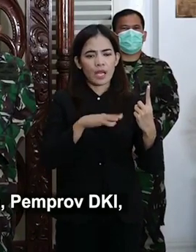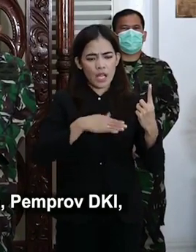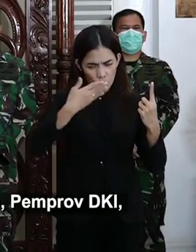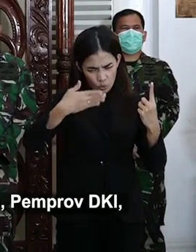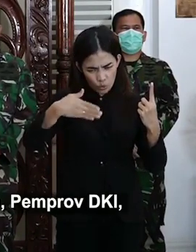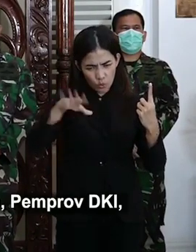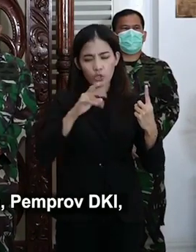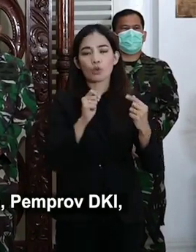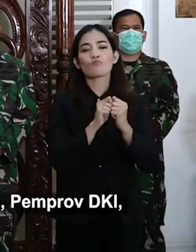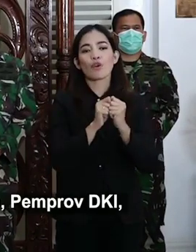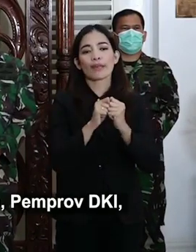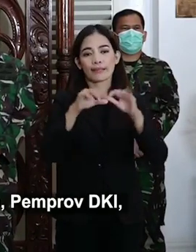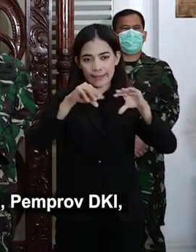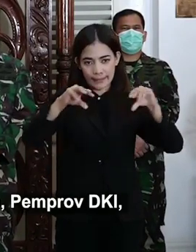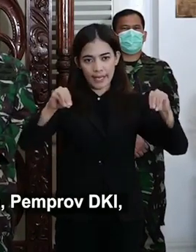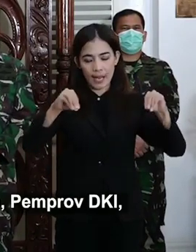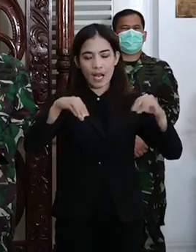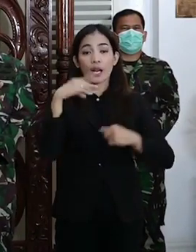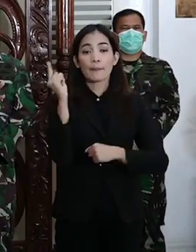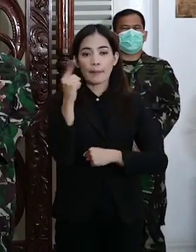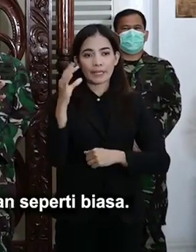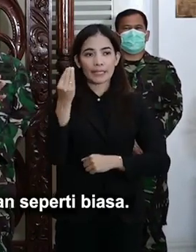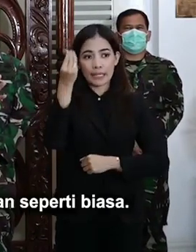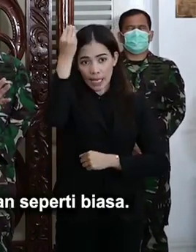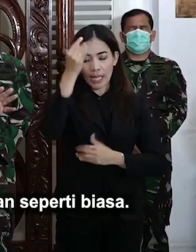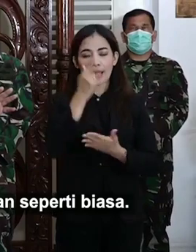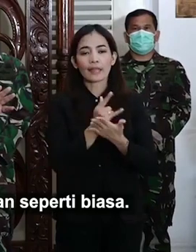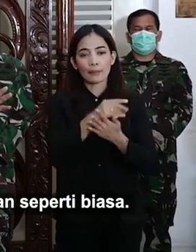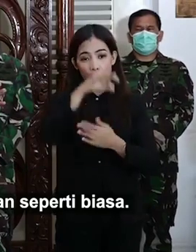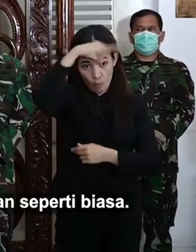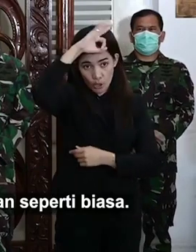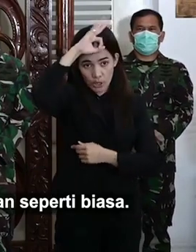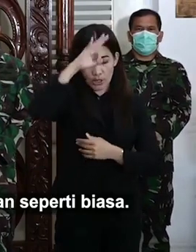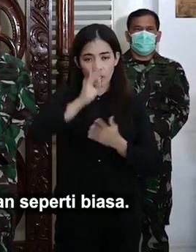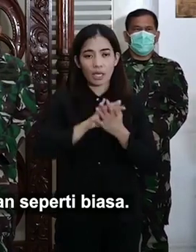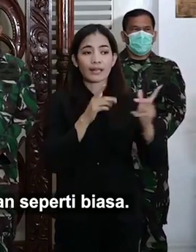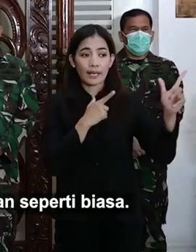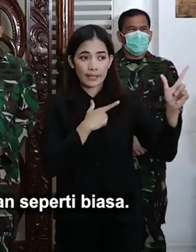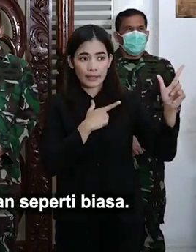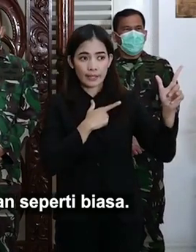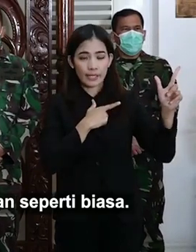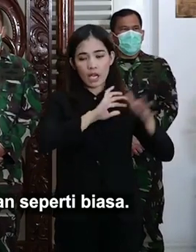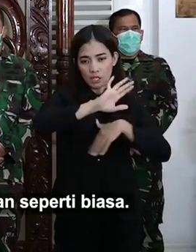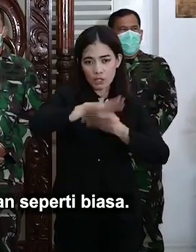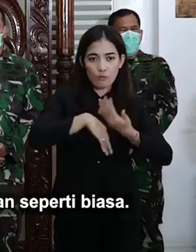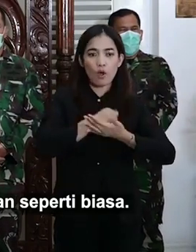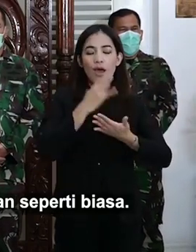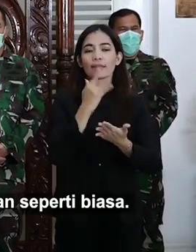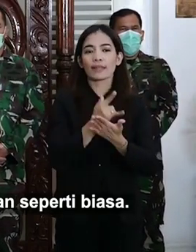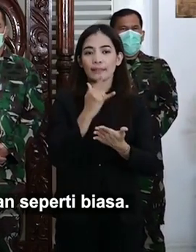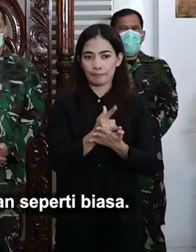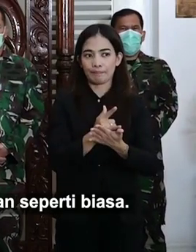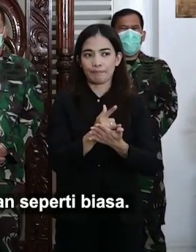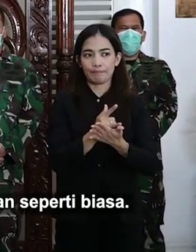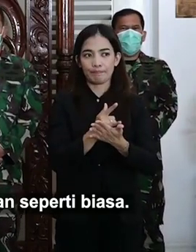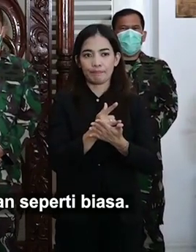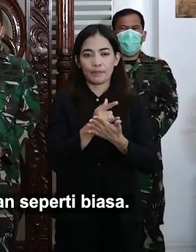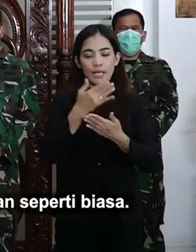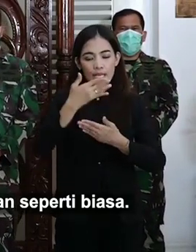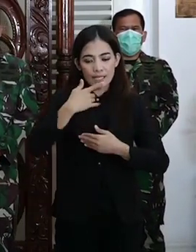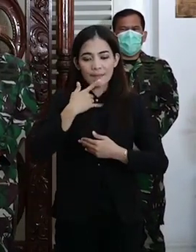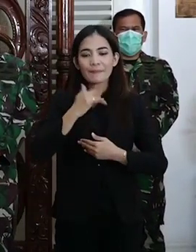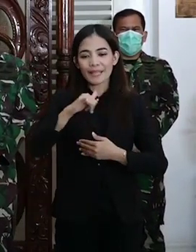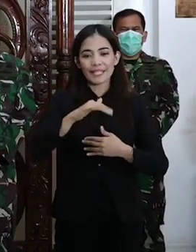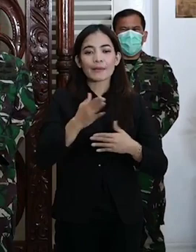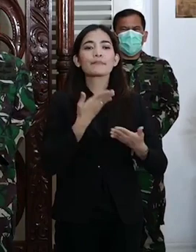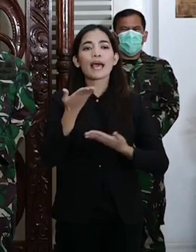menjalankan fungsinya, Pemprov DKI, kepolisian maupun TNI, semua tetap berjalan seperti